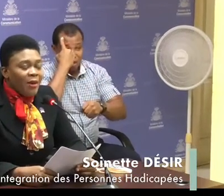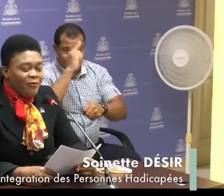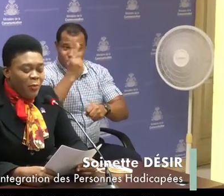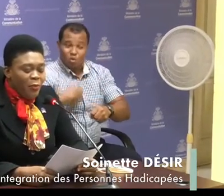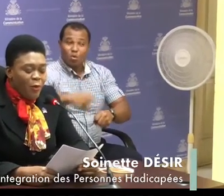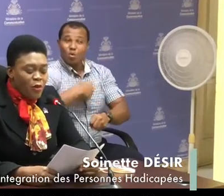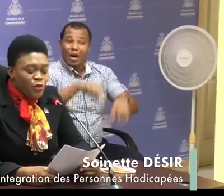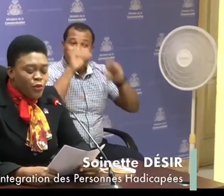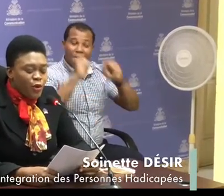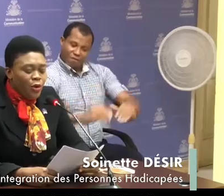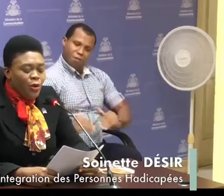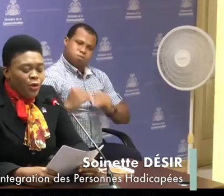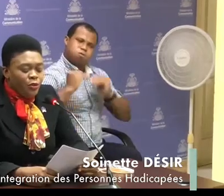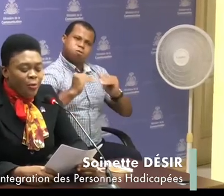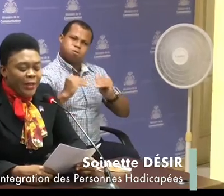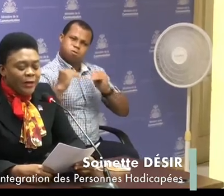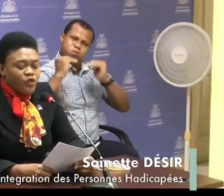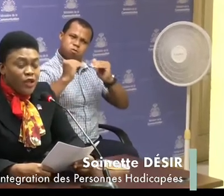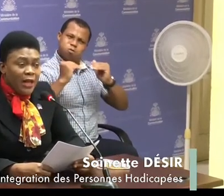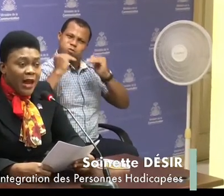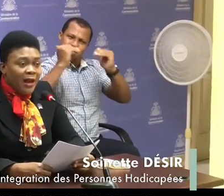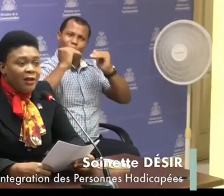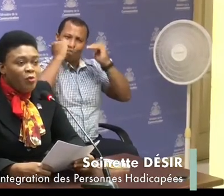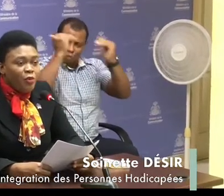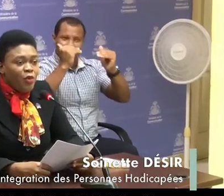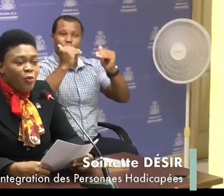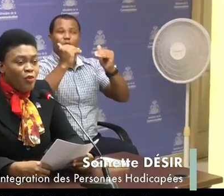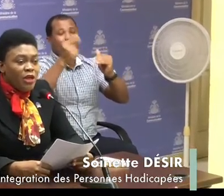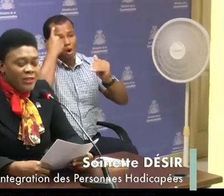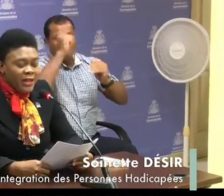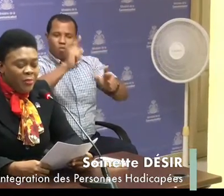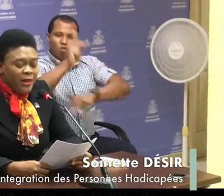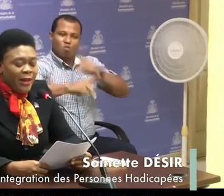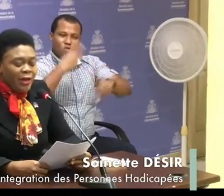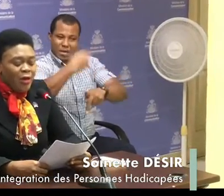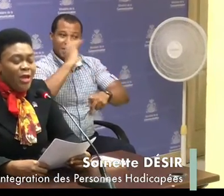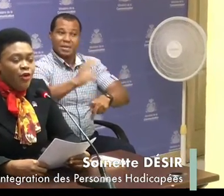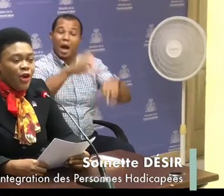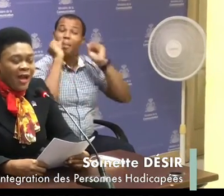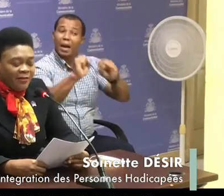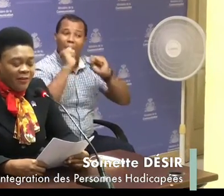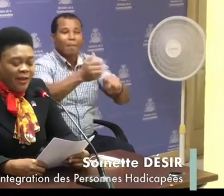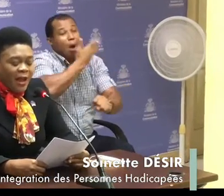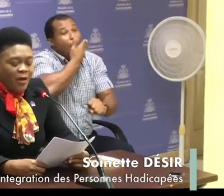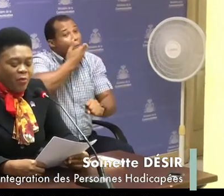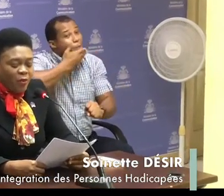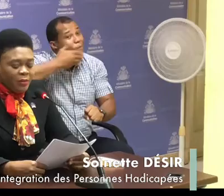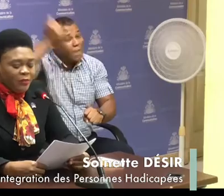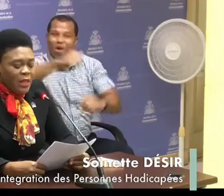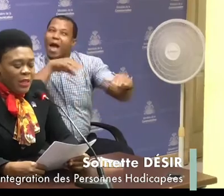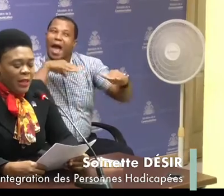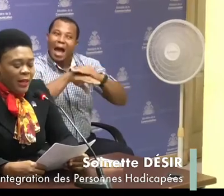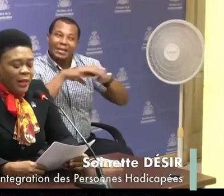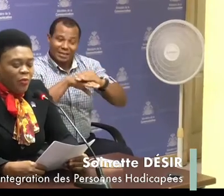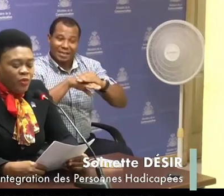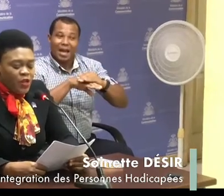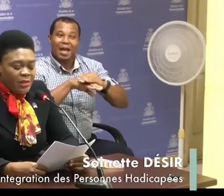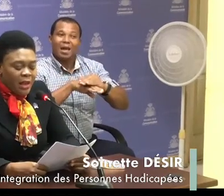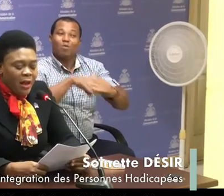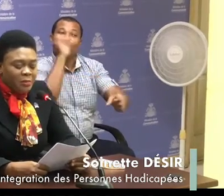nous capable faire promotion de manière générale pour monde handicapé qui ait un meilleur accès à emploi.